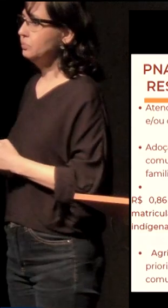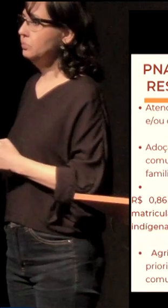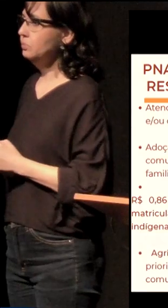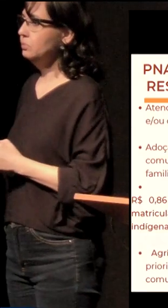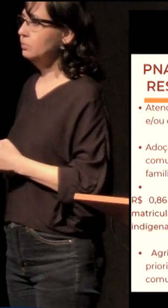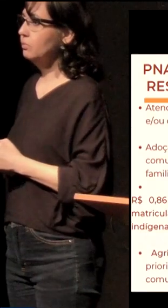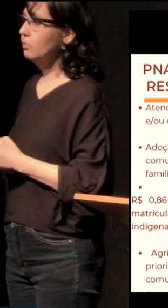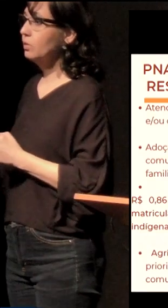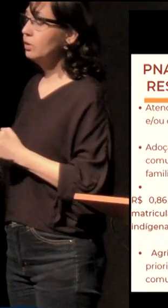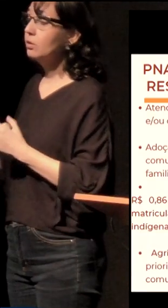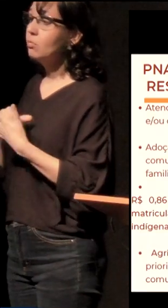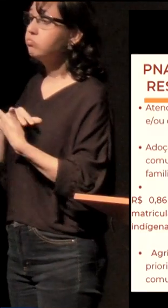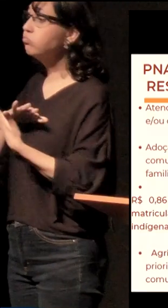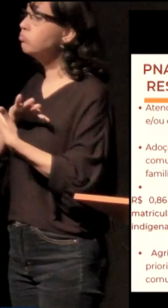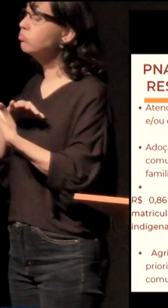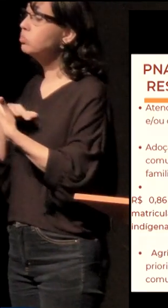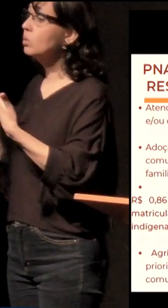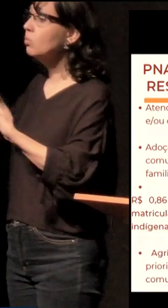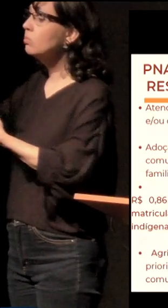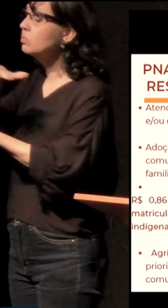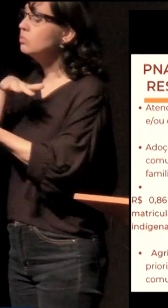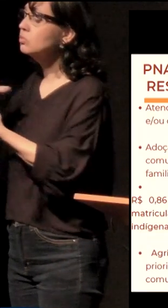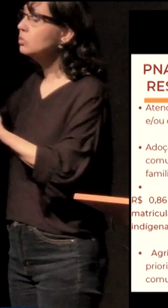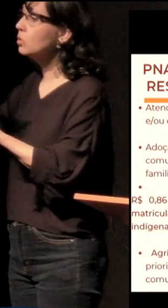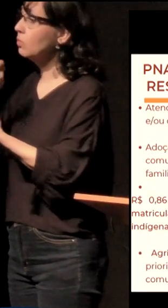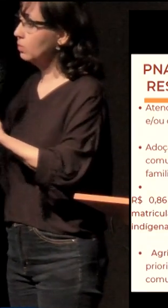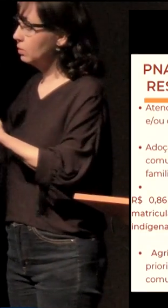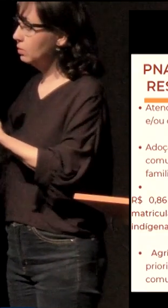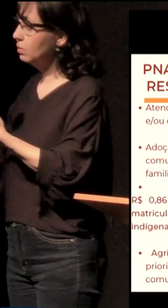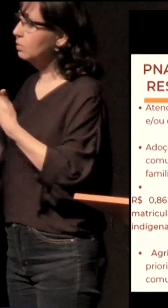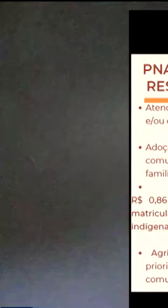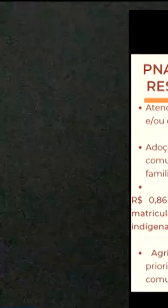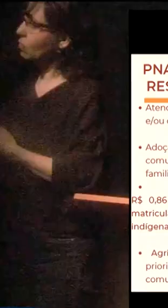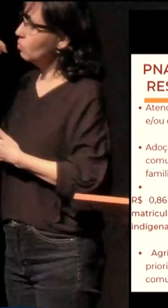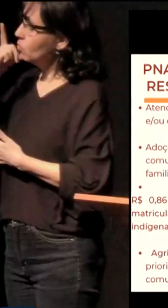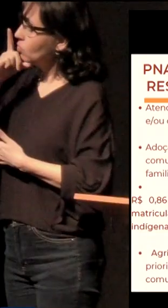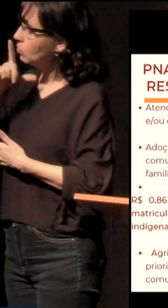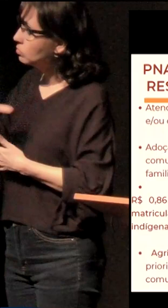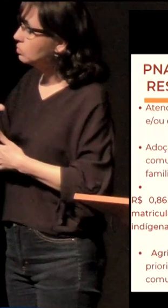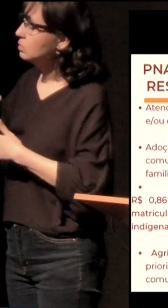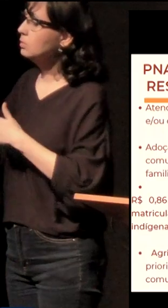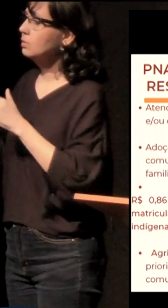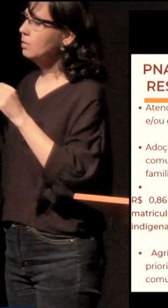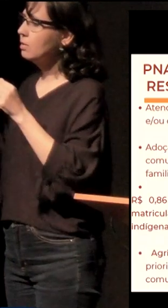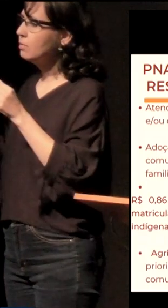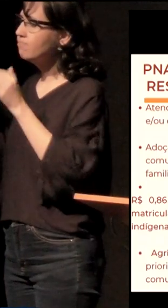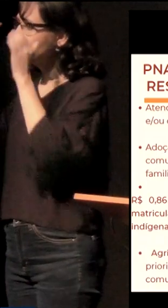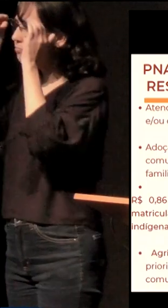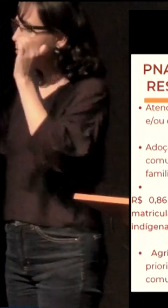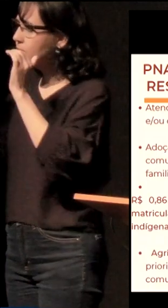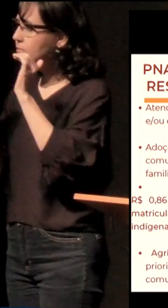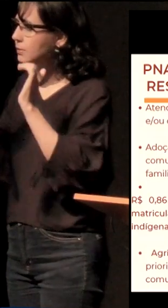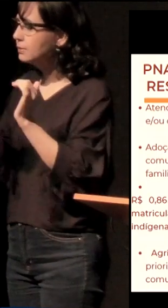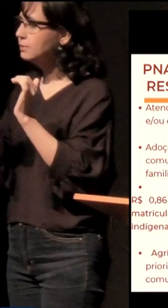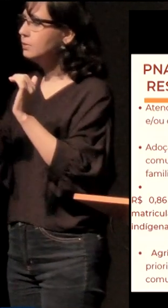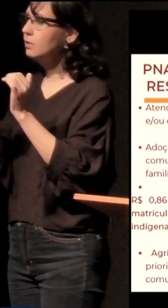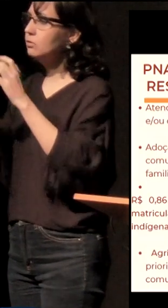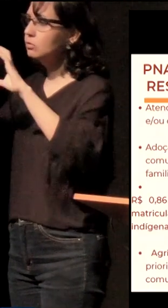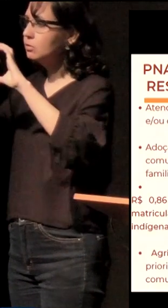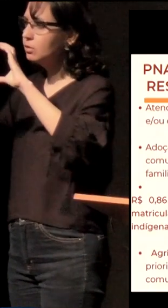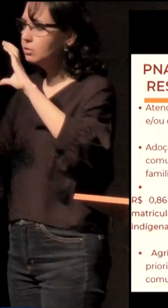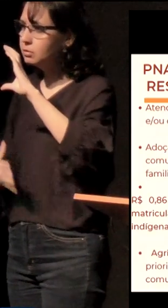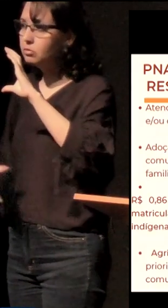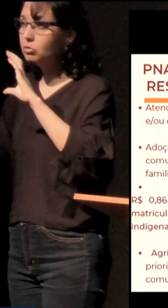geral né é atender especificidades culturais né das Comunidades tanto indígenas né como como